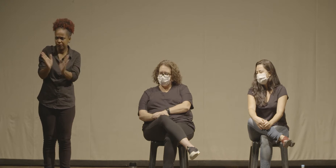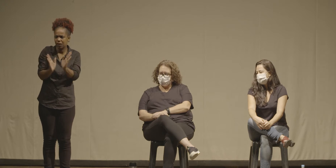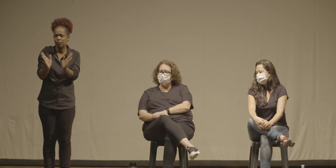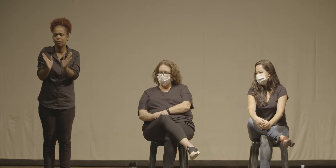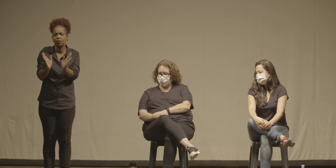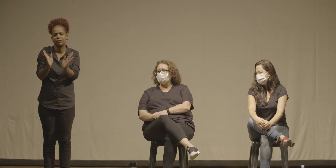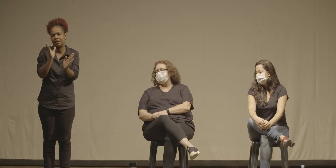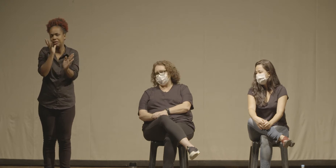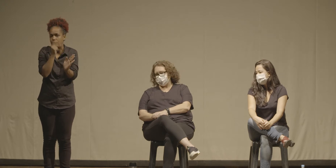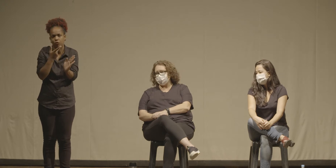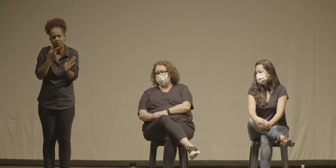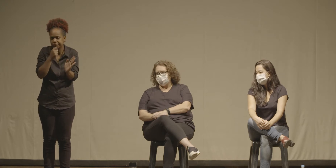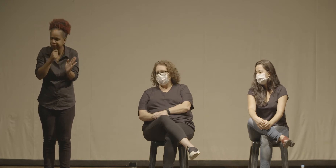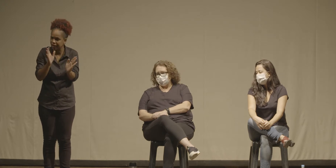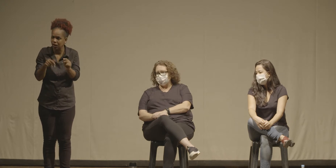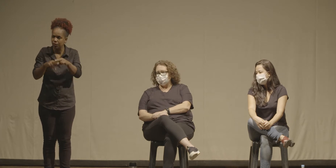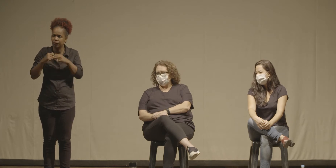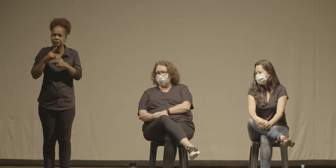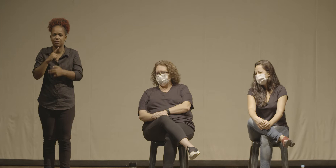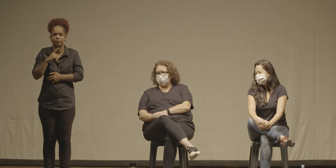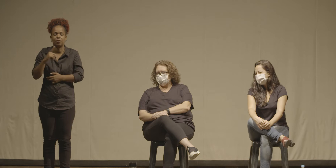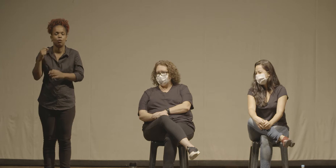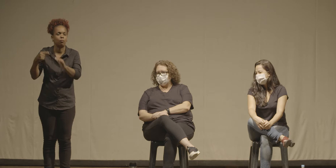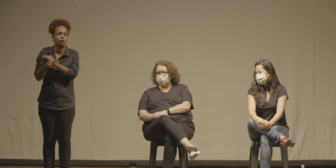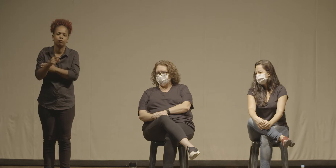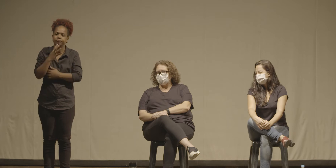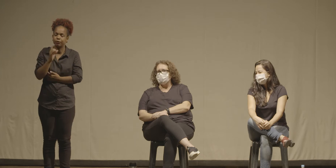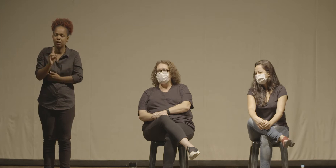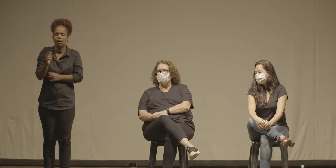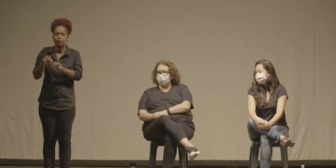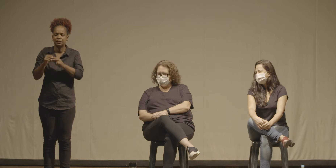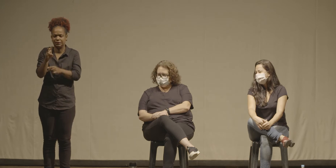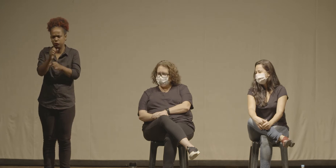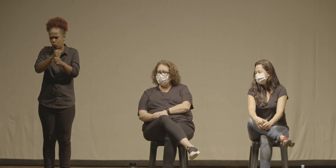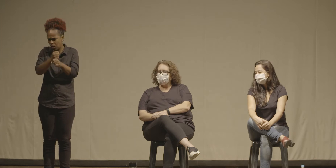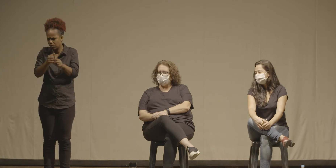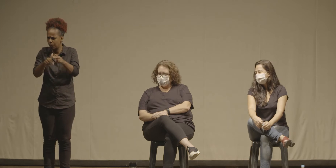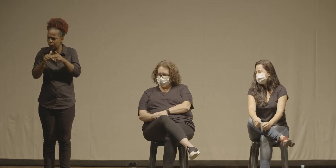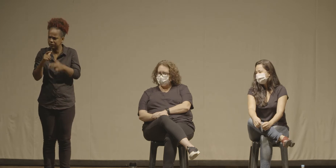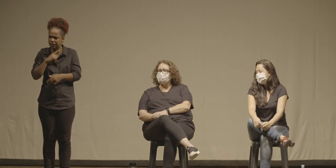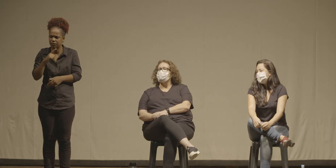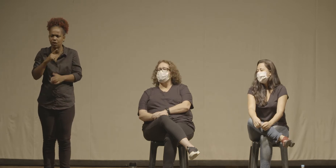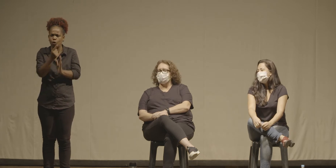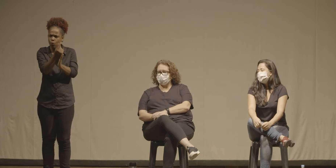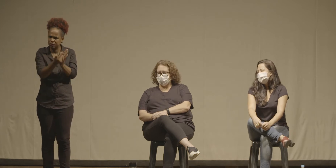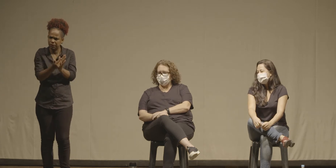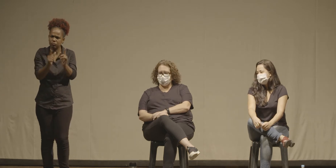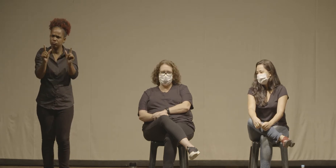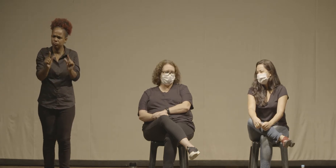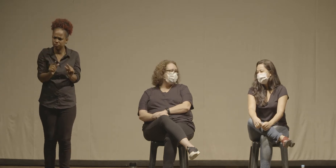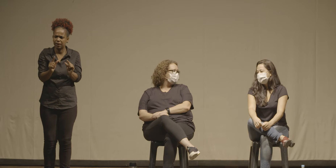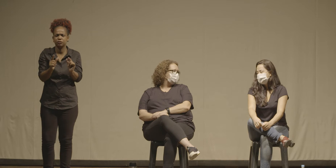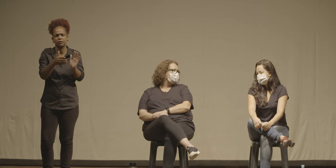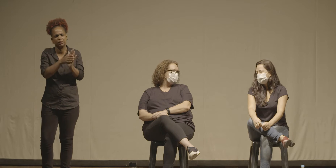estou dizendo que demorou porque realmente não entendo muito o assunto, mas esse prazo de 5 anos ele está diretamente ligado ao baixo orçamento que vocês tiveram